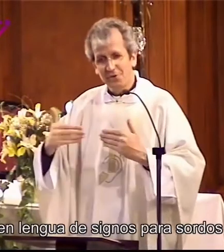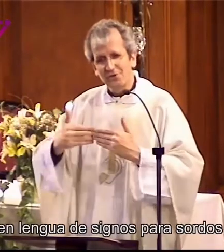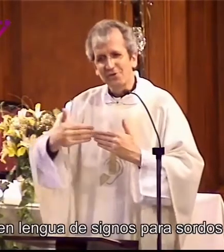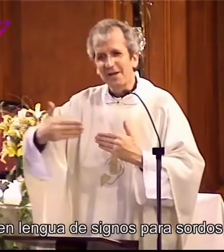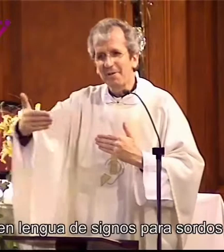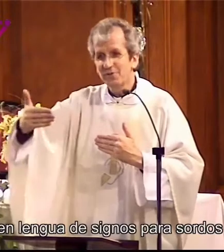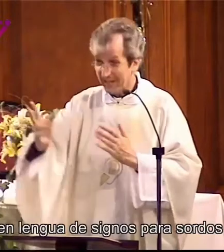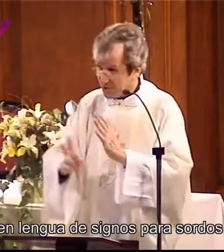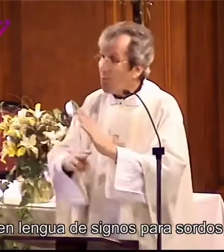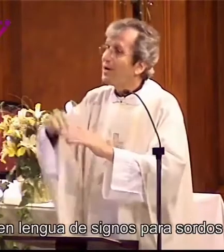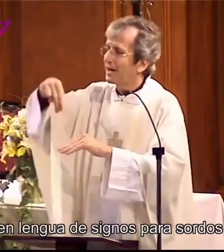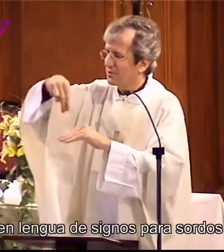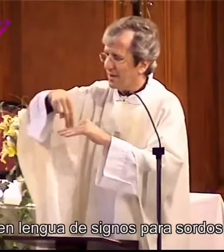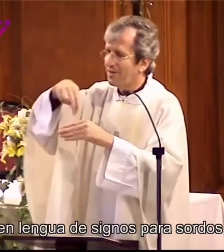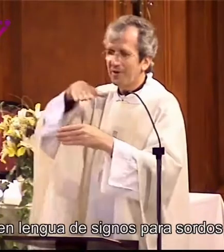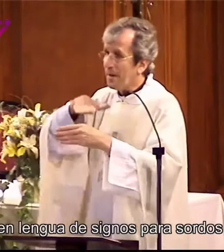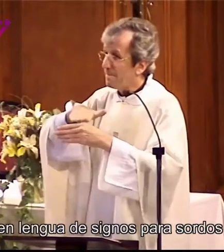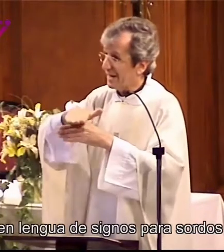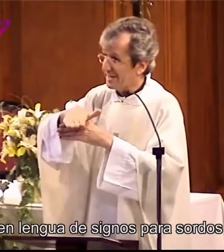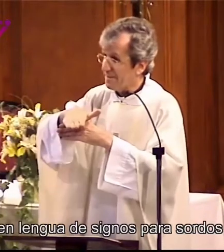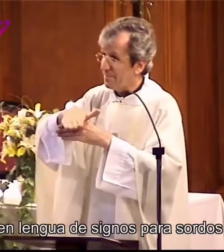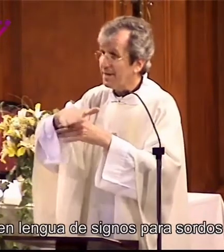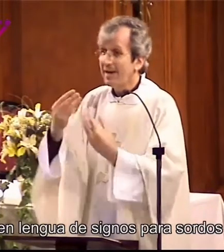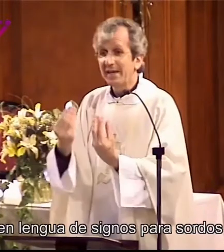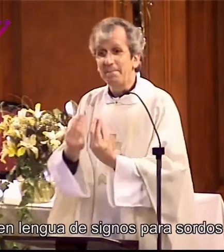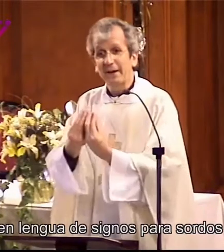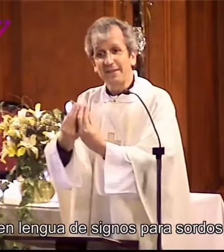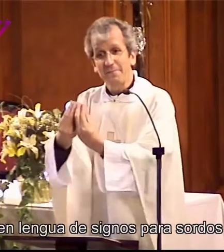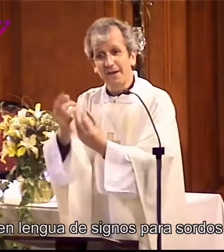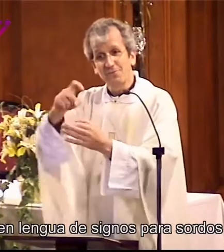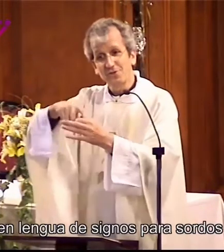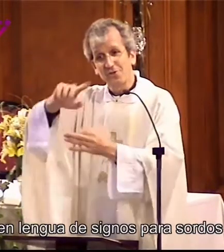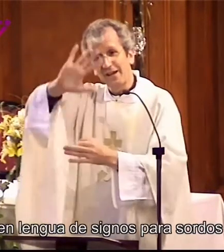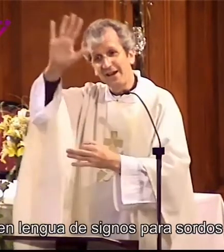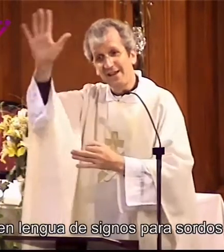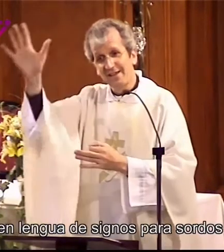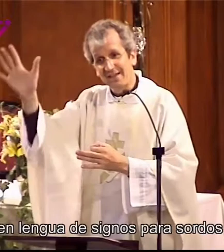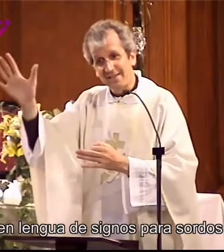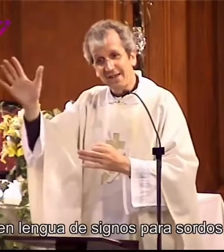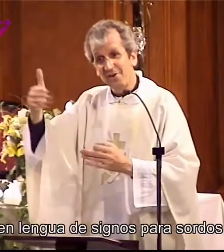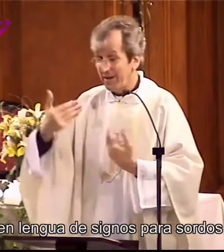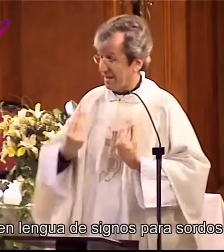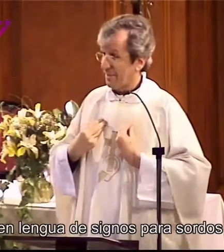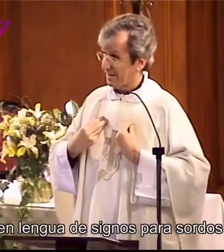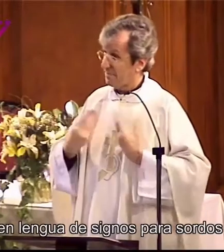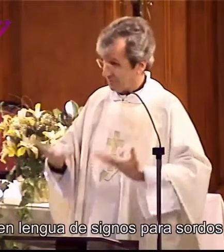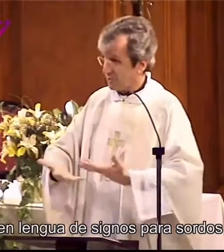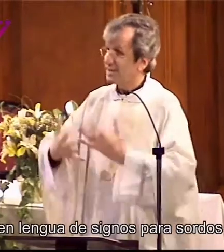nosotros sabemos que es una resurrección para siempre, que participaremos con él del cielo, que participaremos de ese